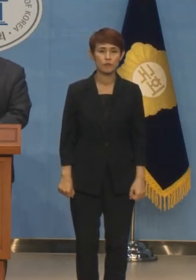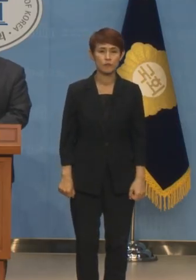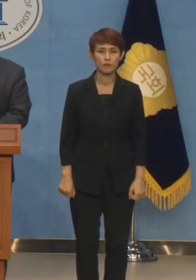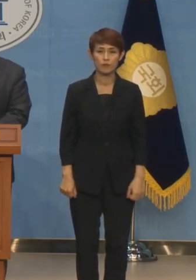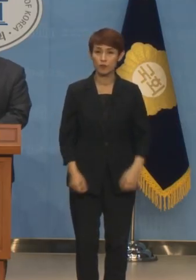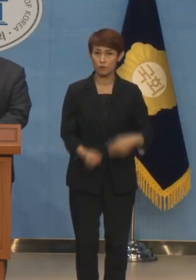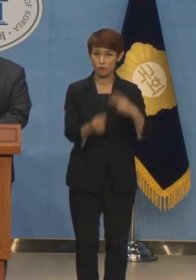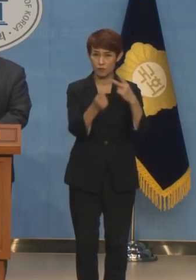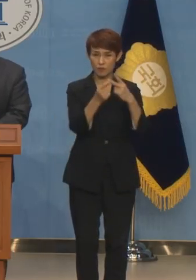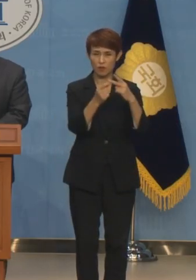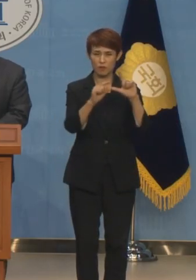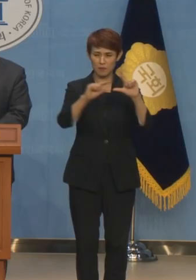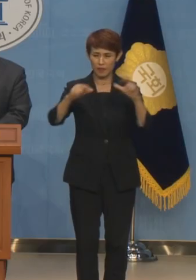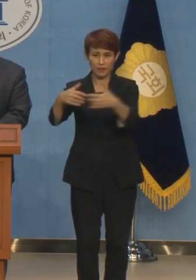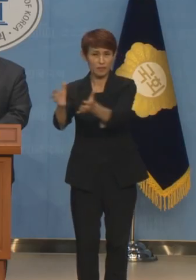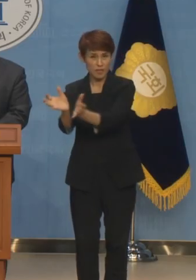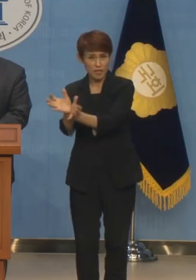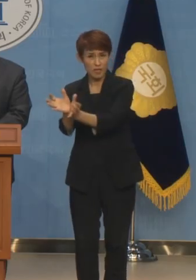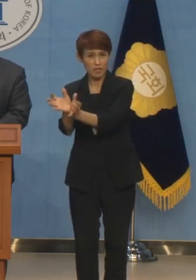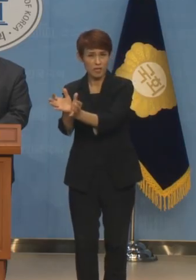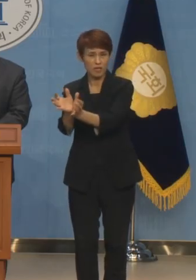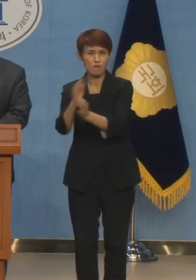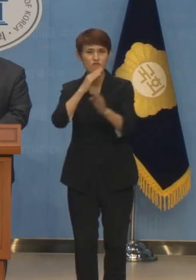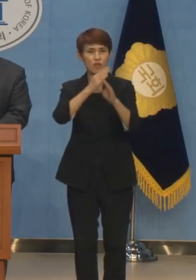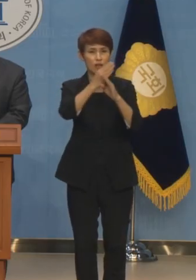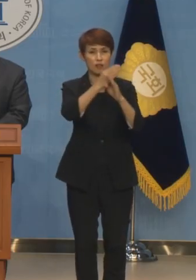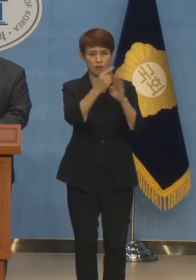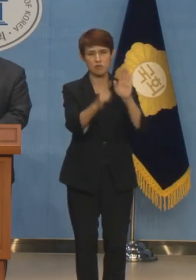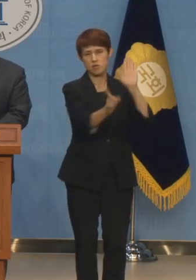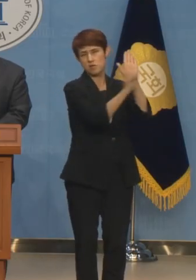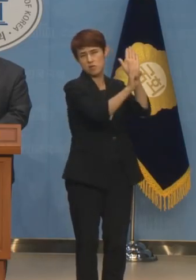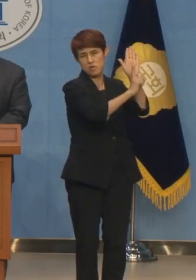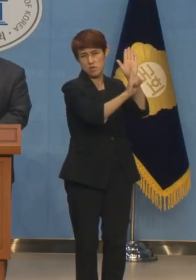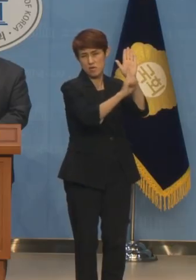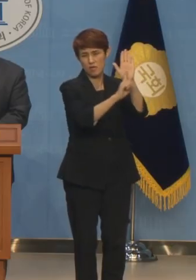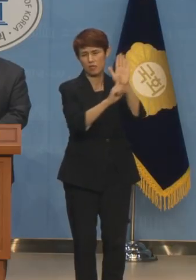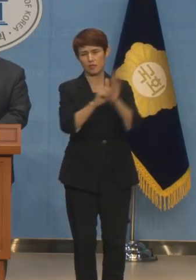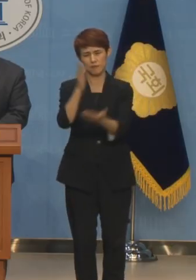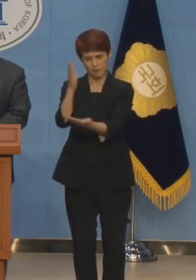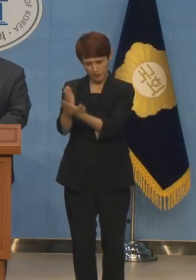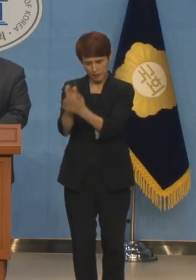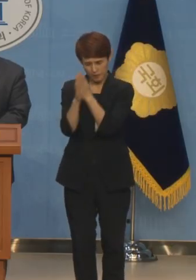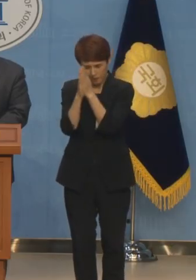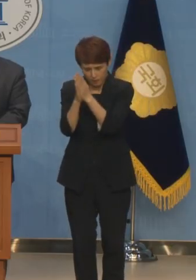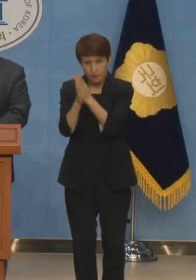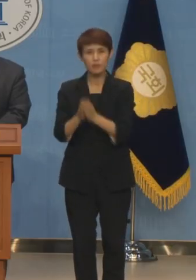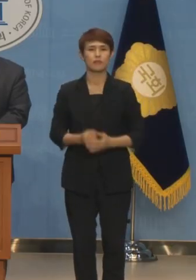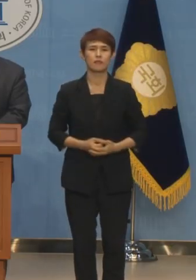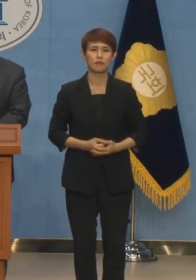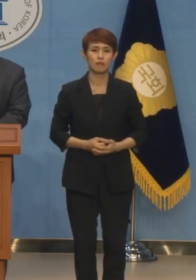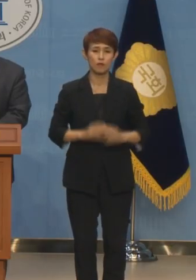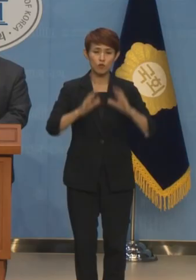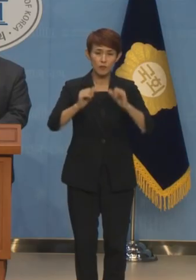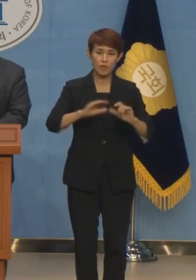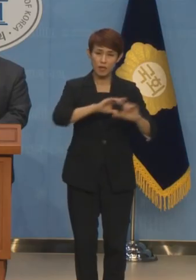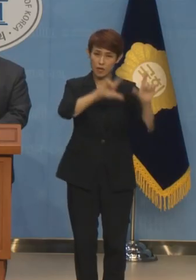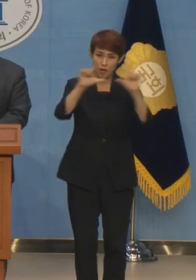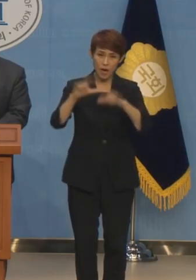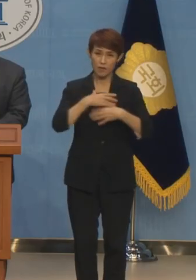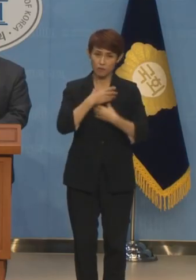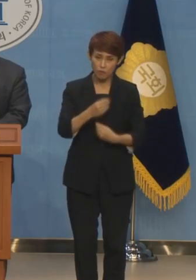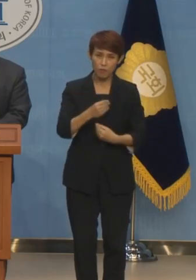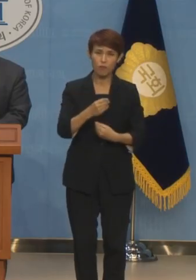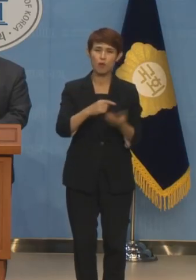다음으로 일부 민간단체에서 진행하고 있는 대북 전단 살포를 중지해 주십시오. 국민의 안전은 표현의